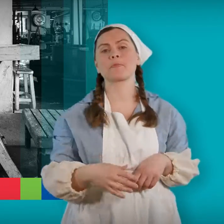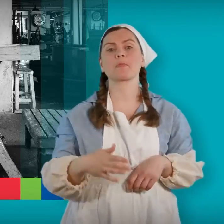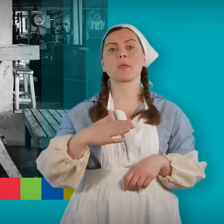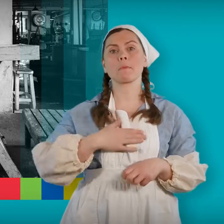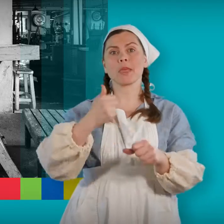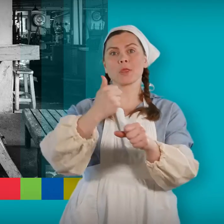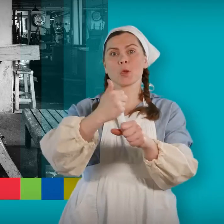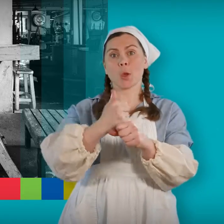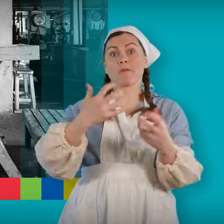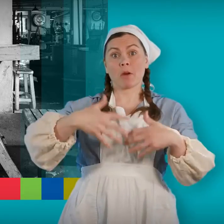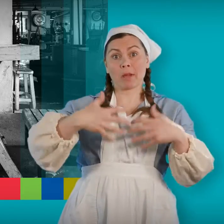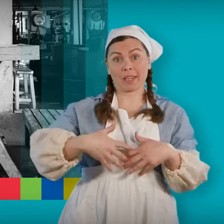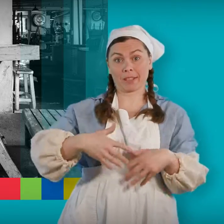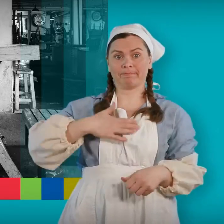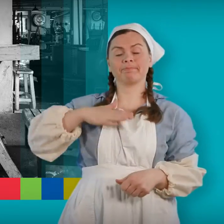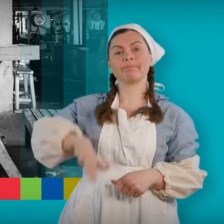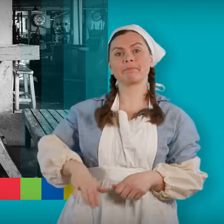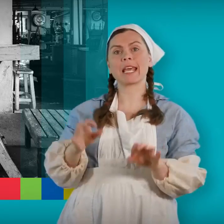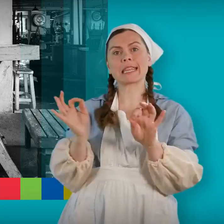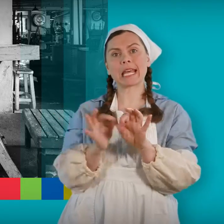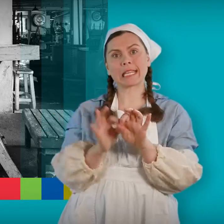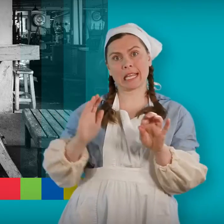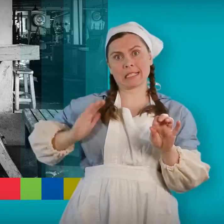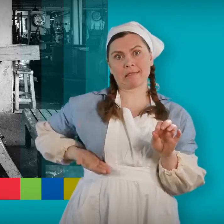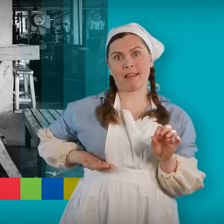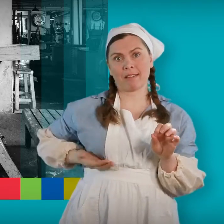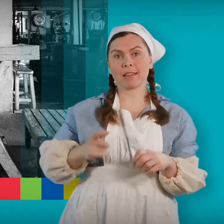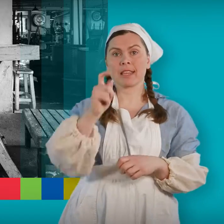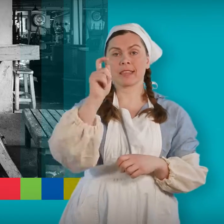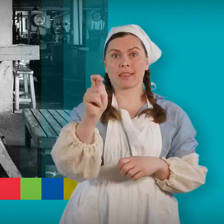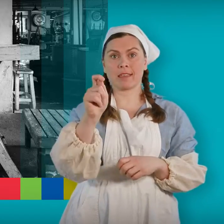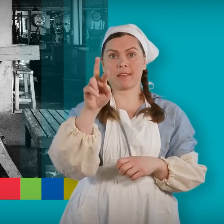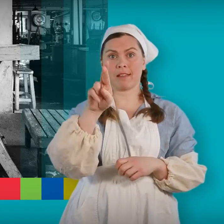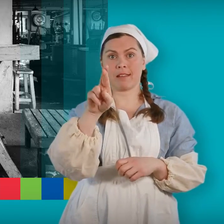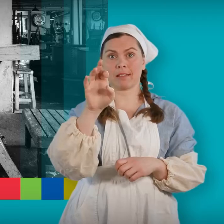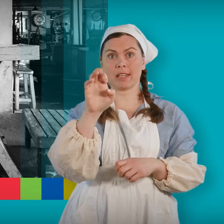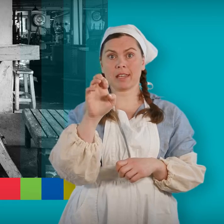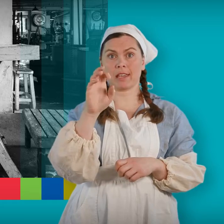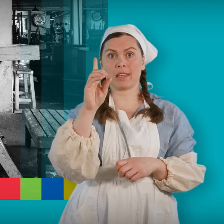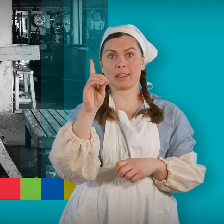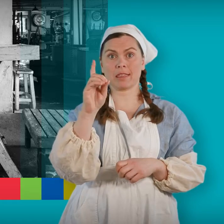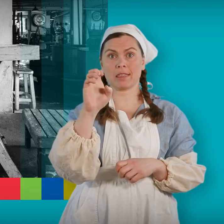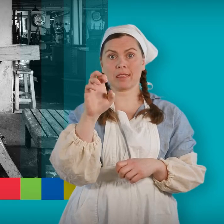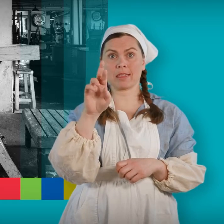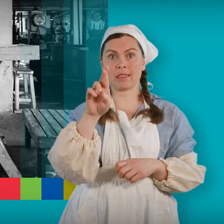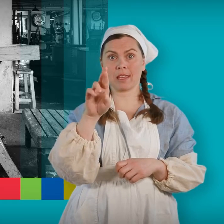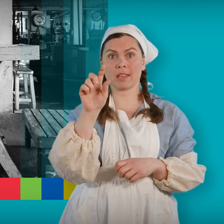Min jobb her i fabrikken, det var en stilling som het trederske.